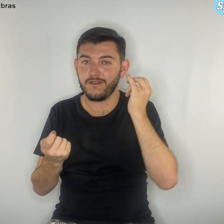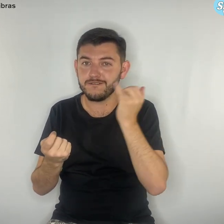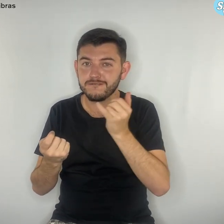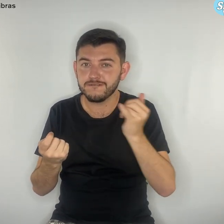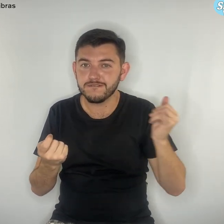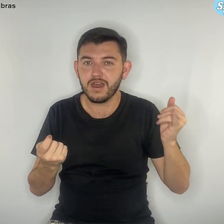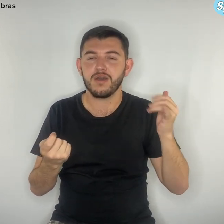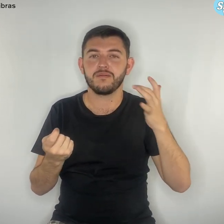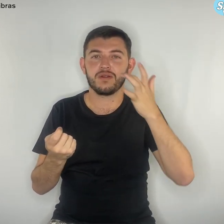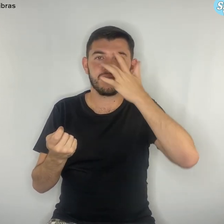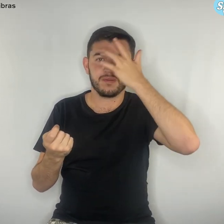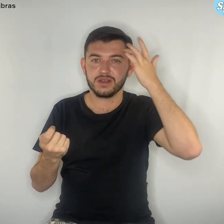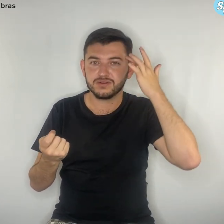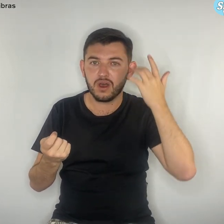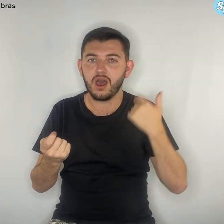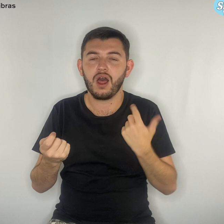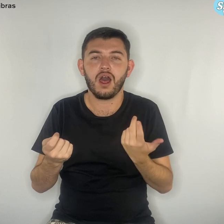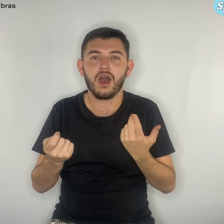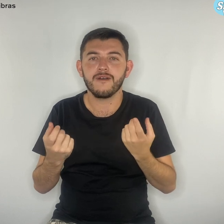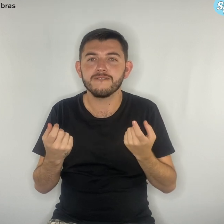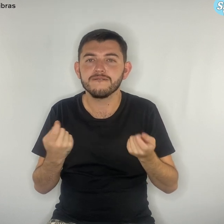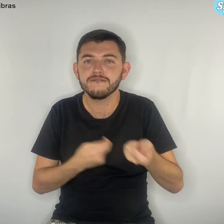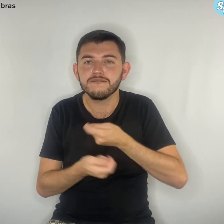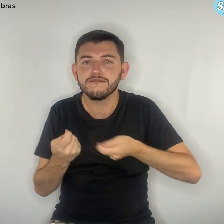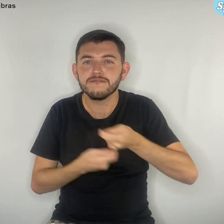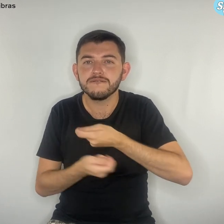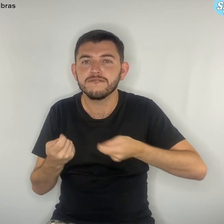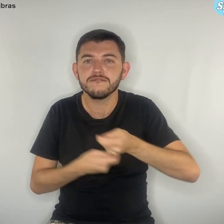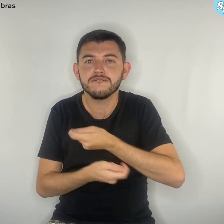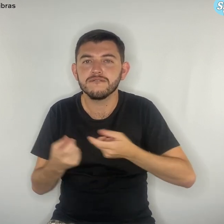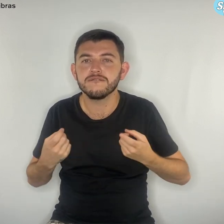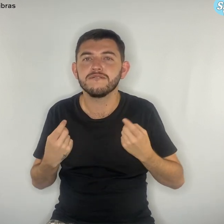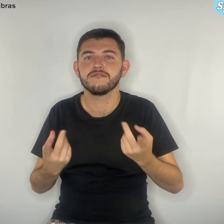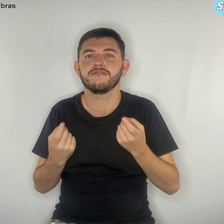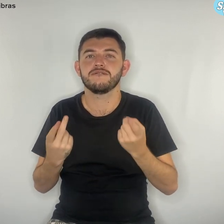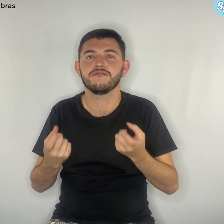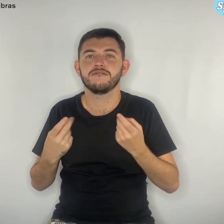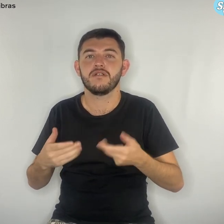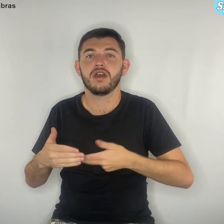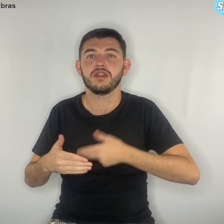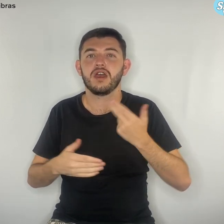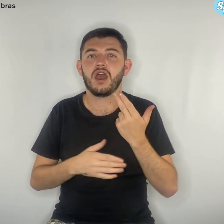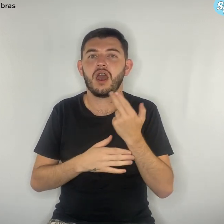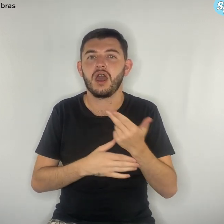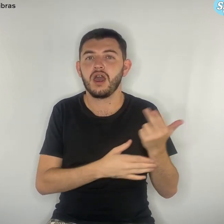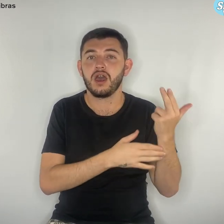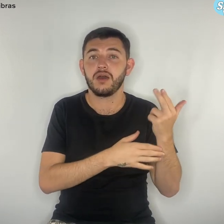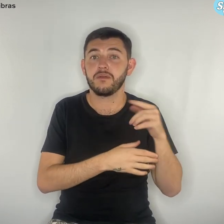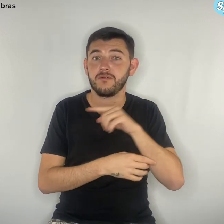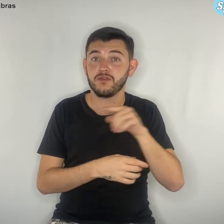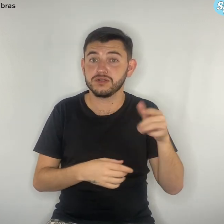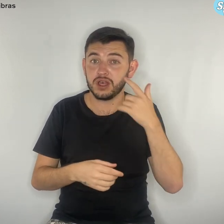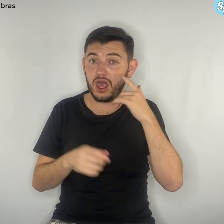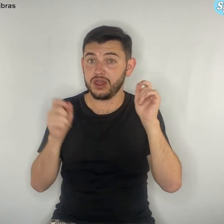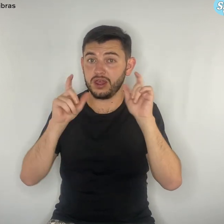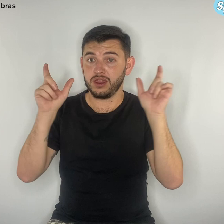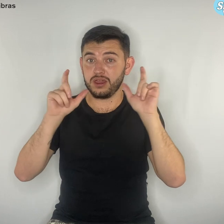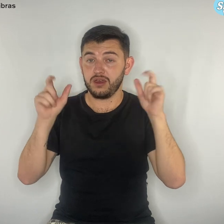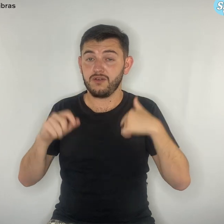armas. Prestem atenção na educação dos filhos. Tirem um tempo para ver o que